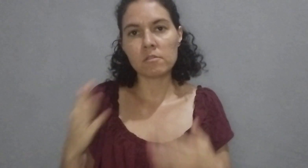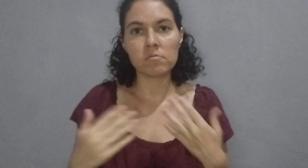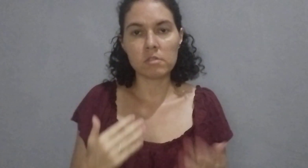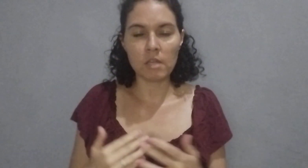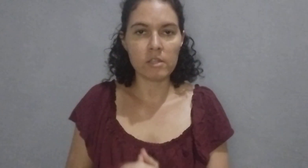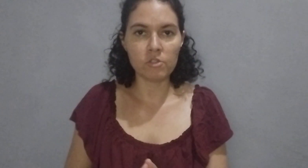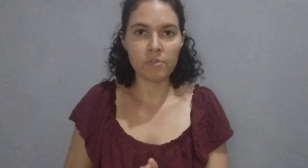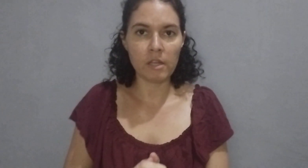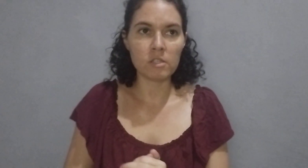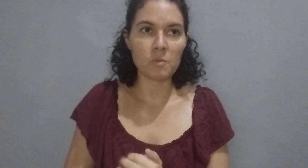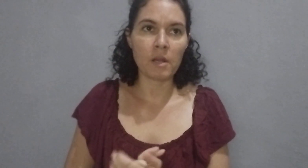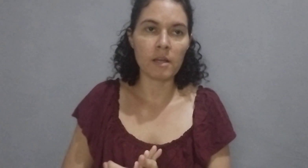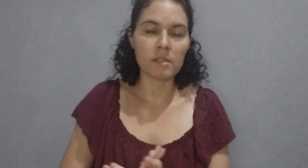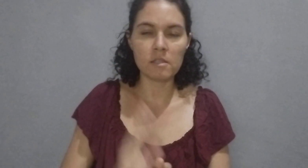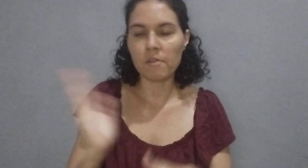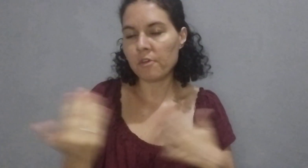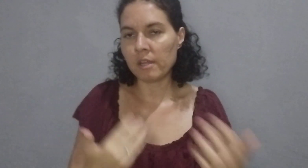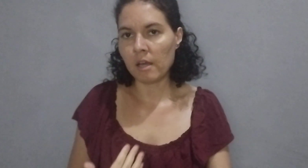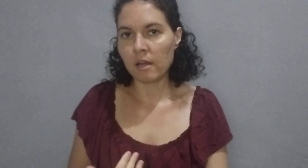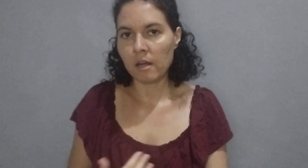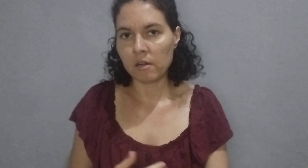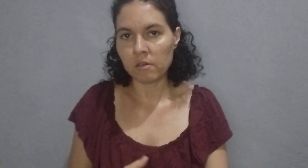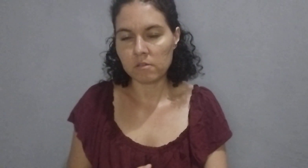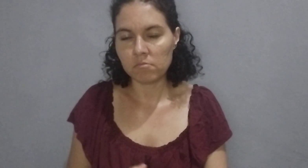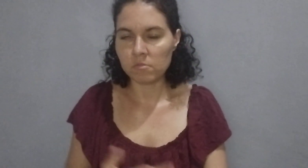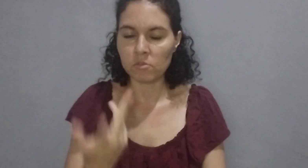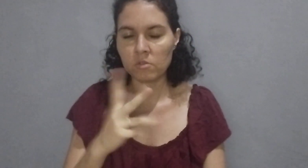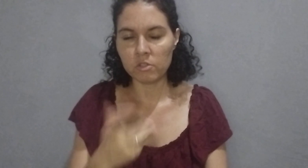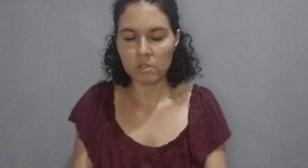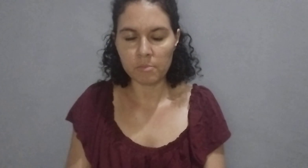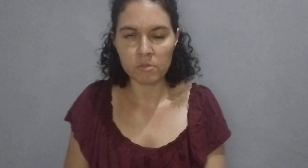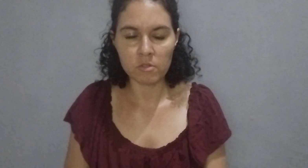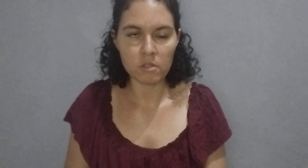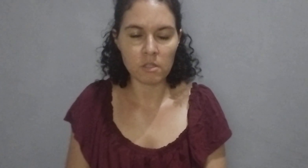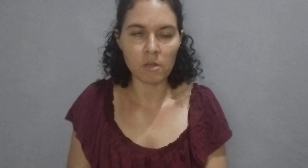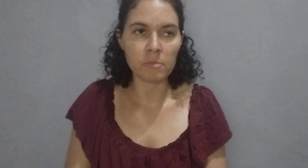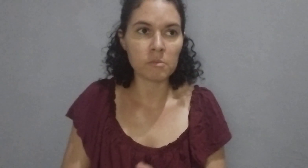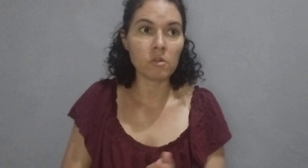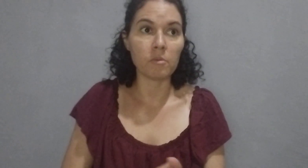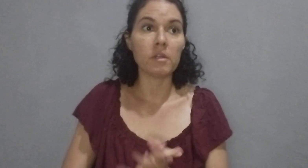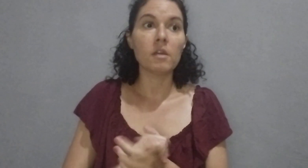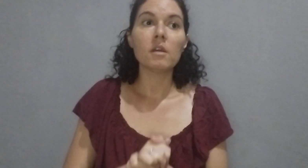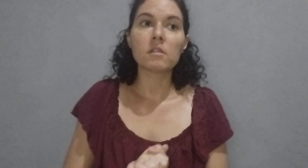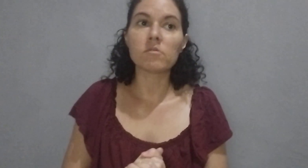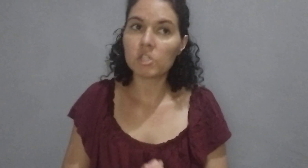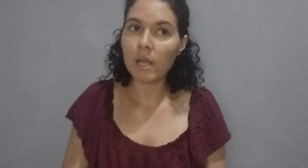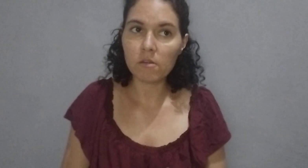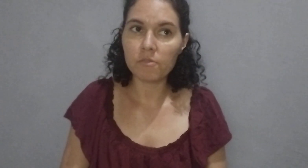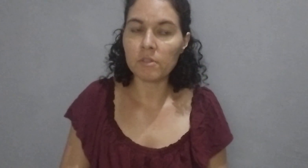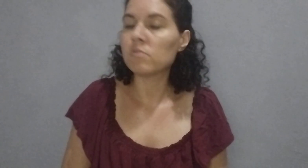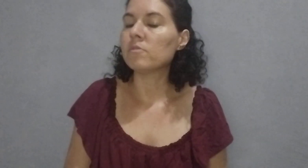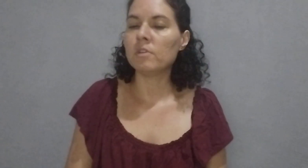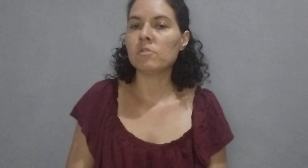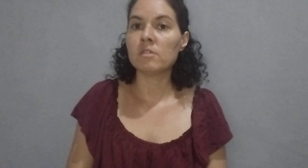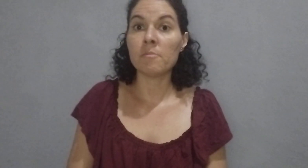são sinais diferentes para se referir a os 2 discípulos que têm o mesmo nome. Então, Tiago, filho de